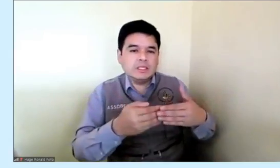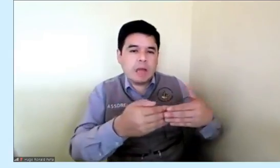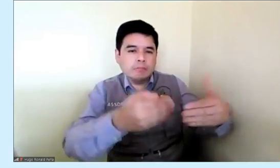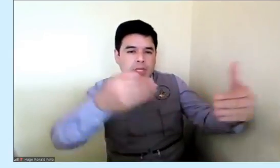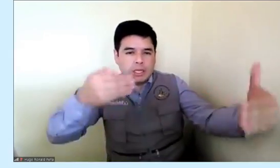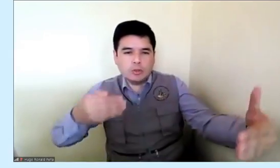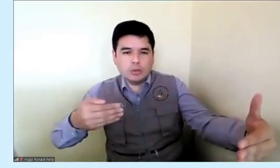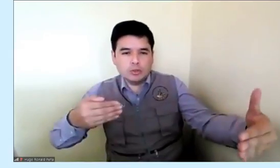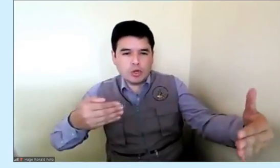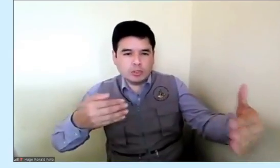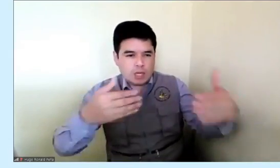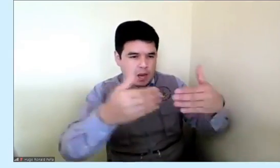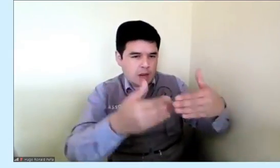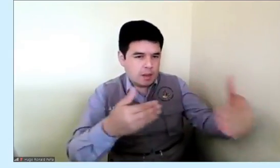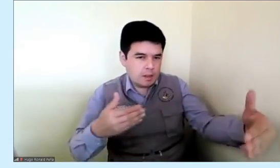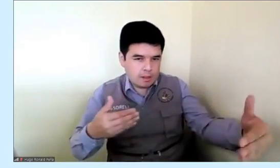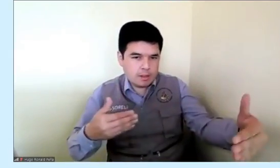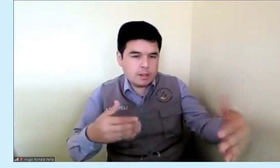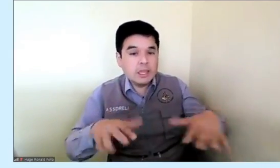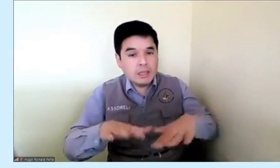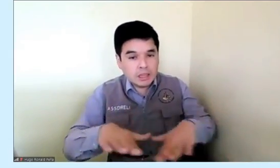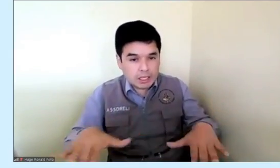siempre, mantener la distancia,